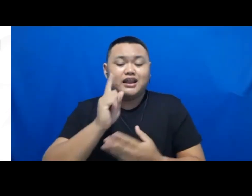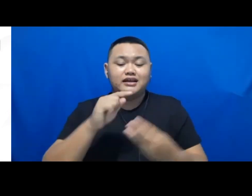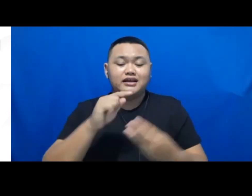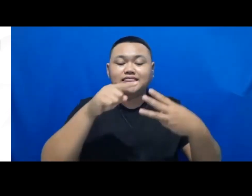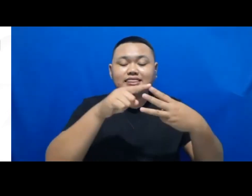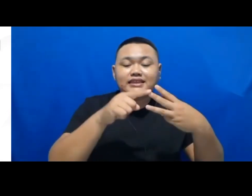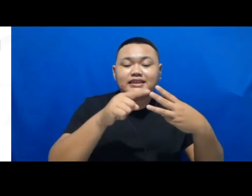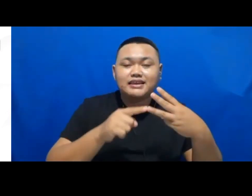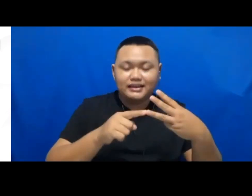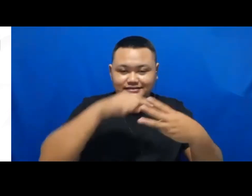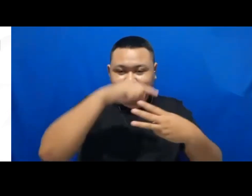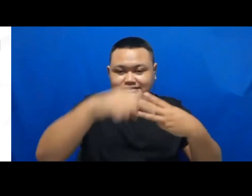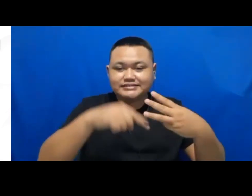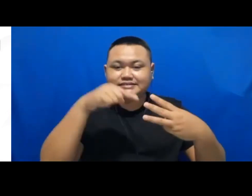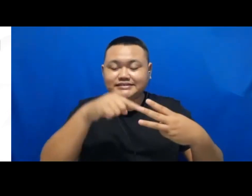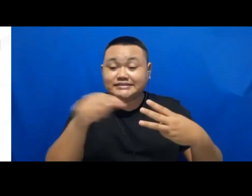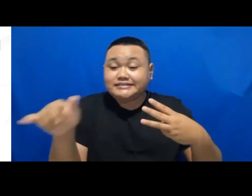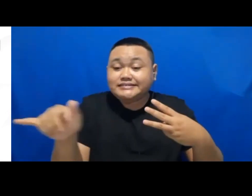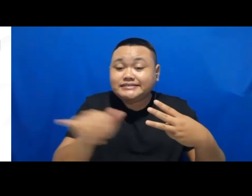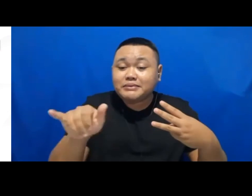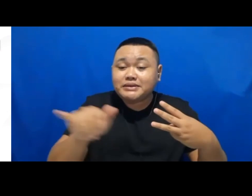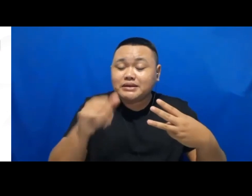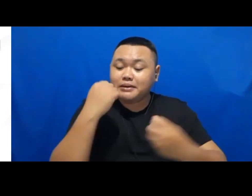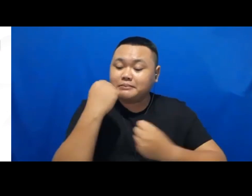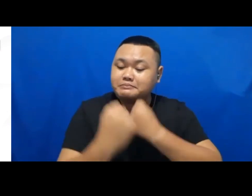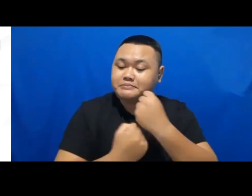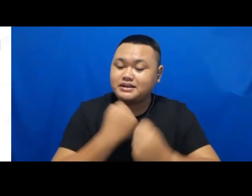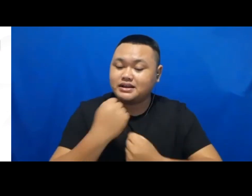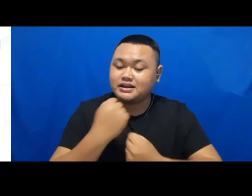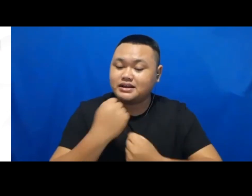ada intimidasi terhadap anak-anak. Kemudian